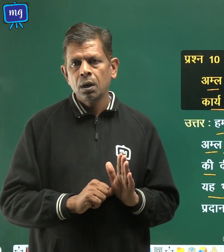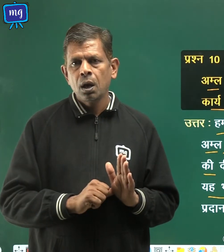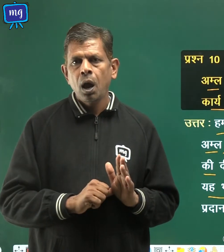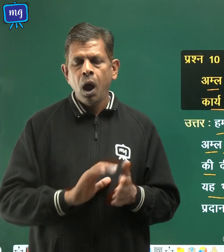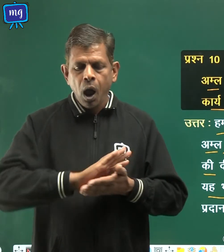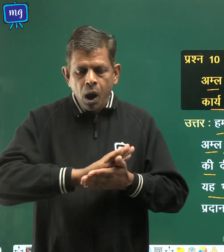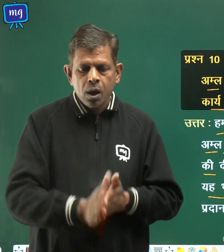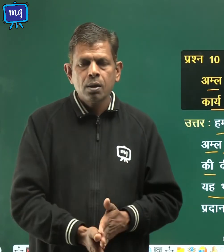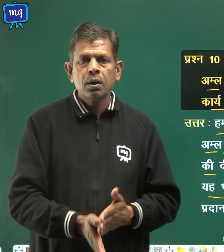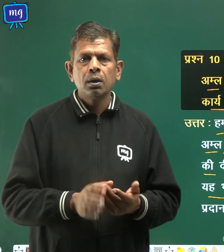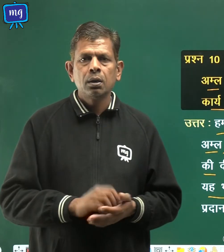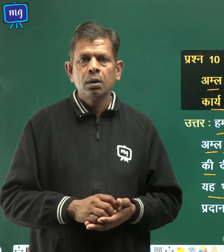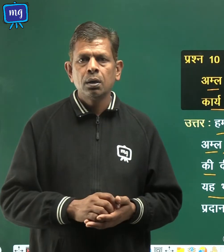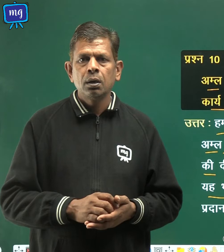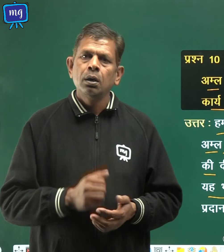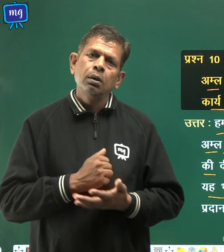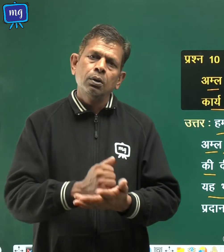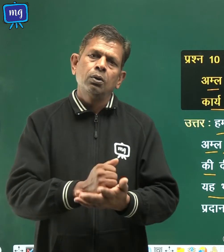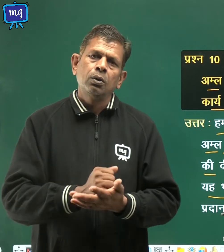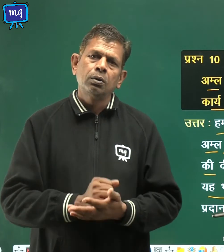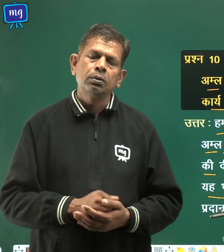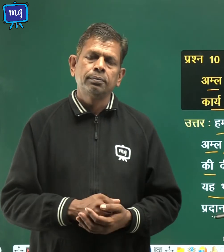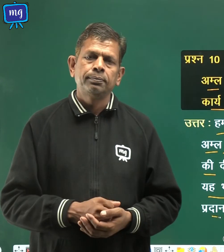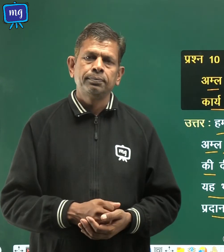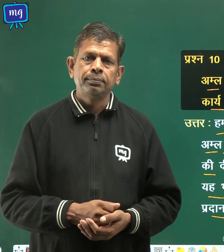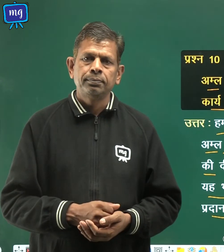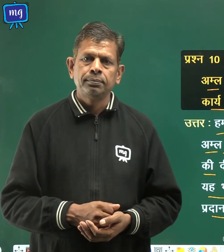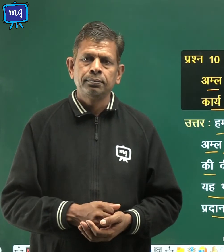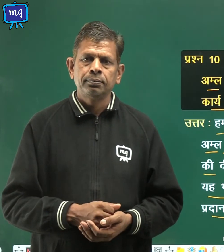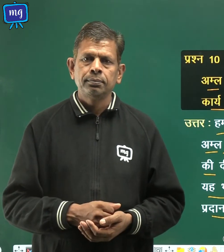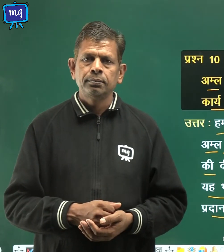पाचन में सहयोग प्रदान करता है।